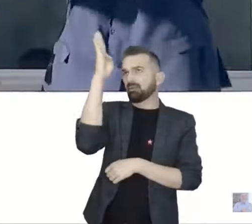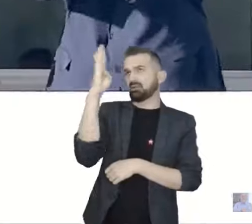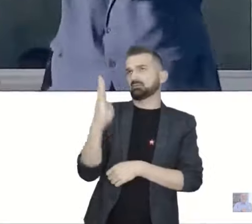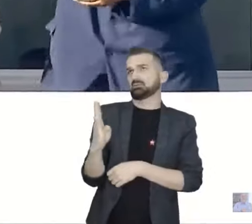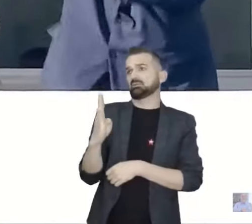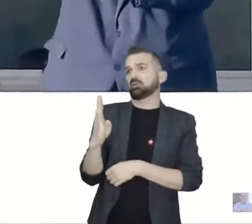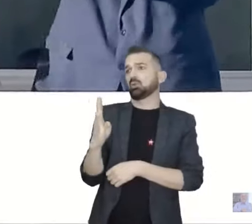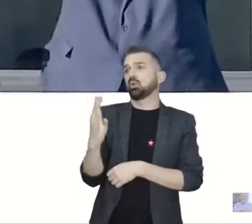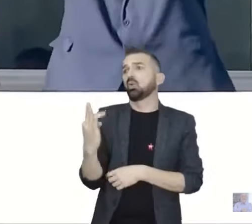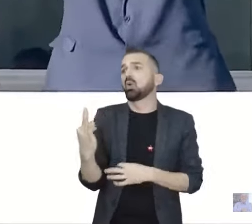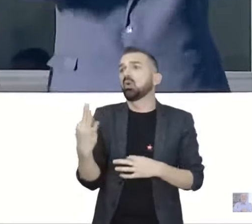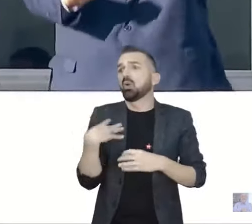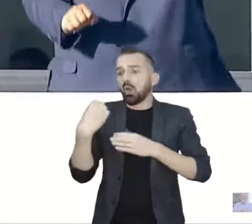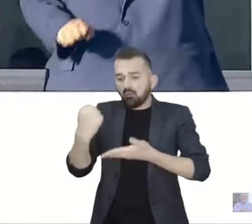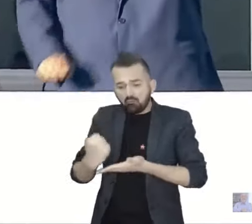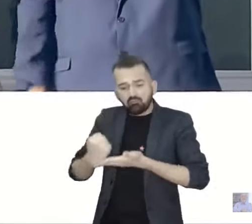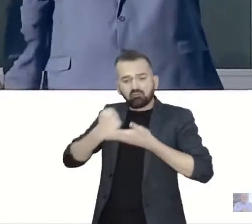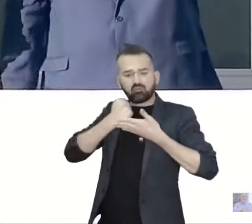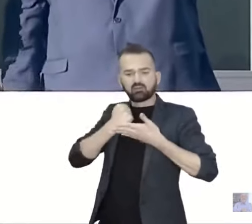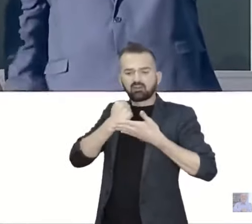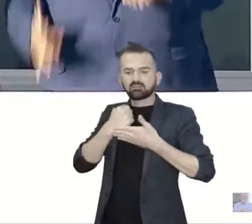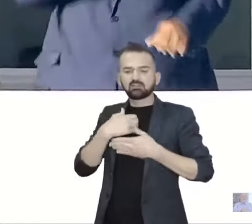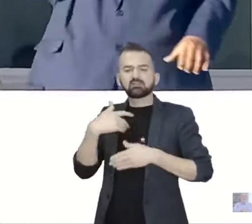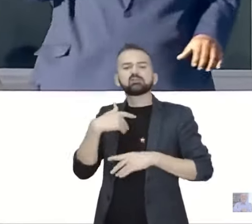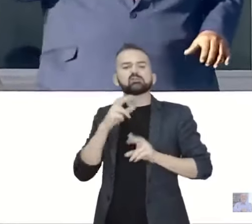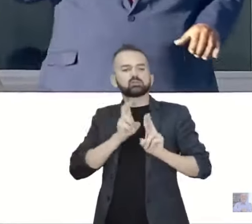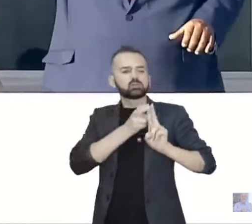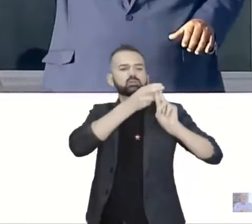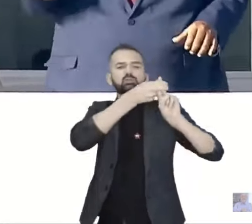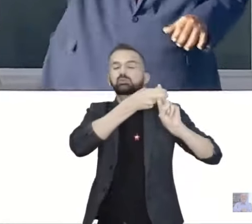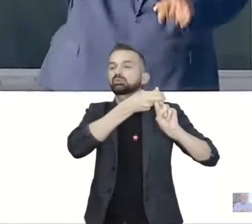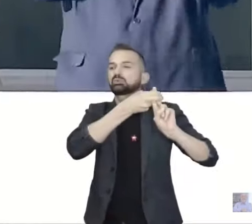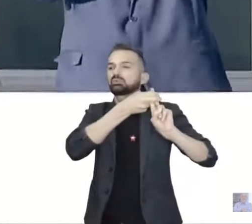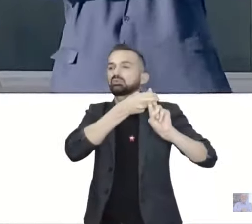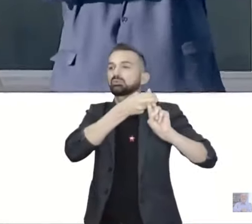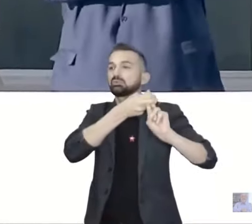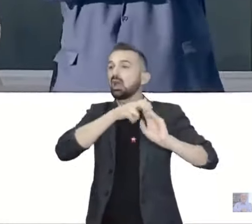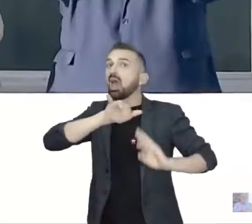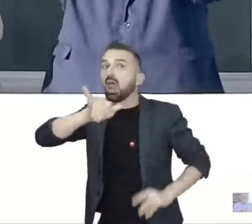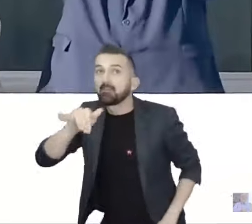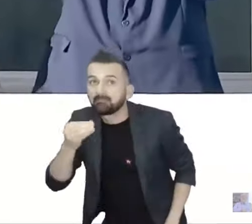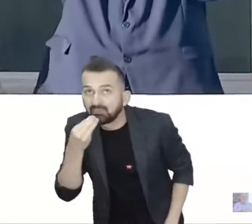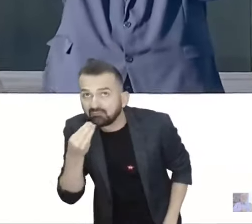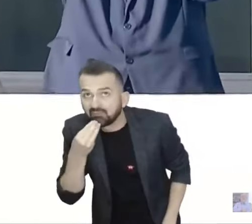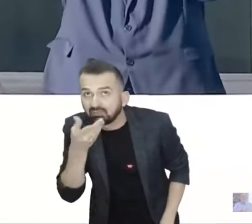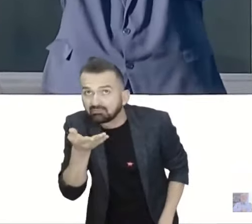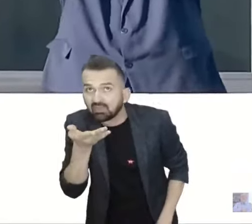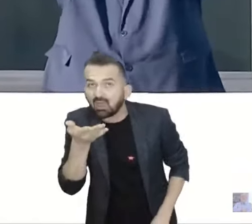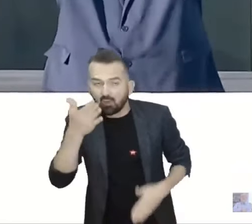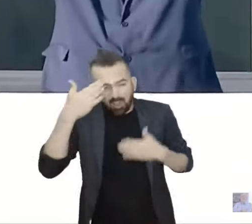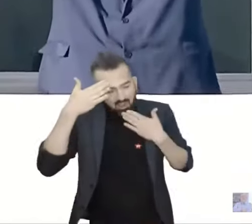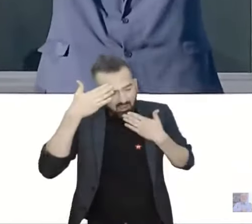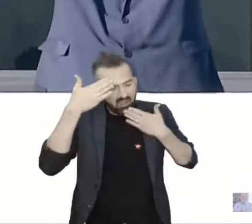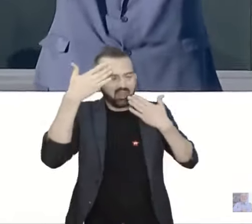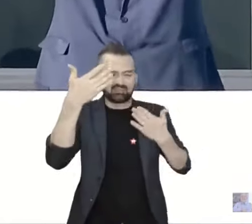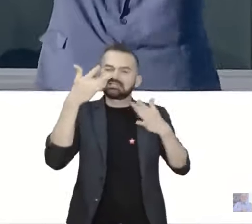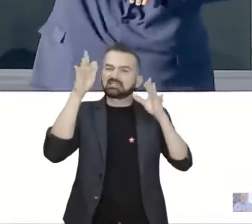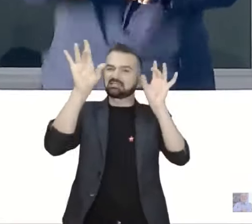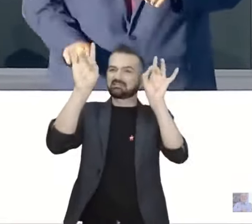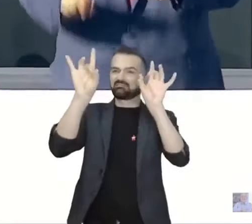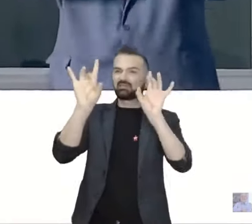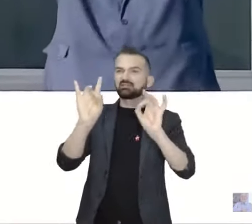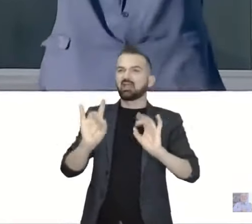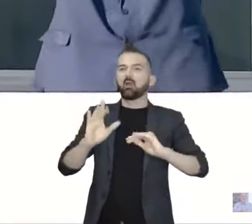nosso Sistema Único de Saúde e quero aproveitar para fazer um agradecimento especial aos profissionais do